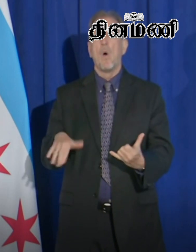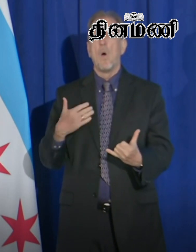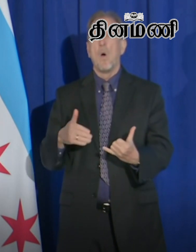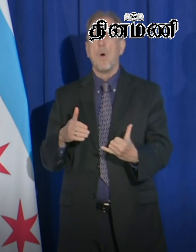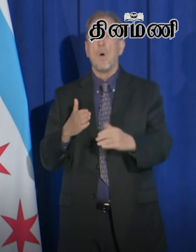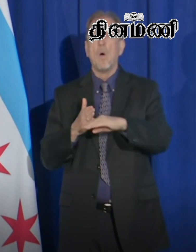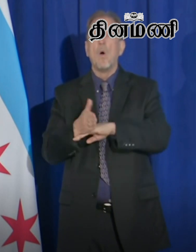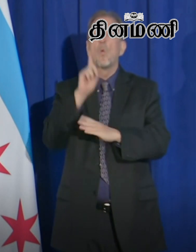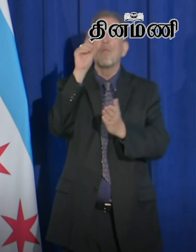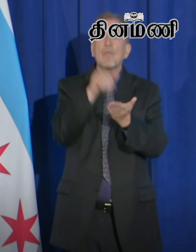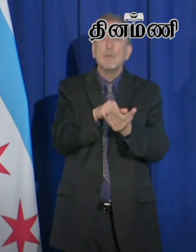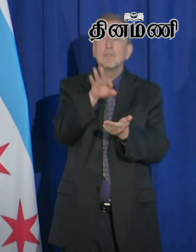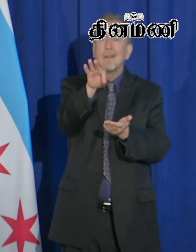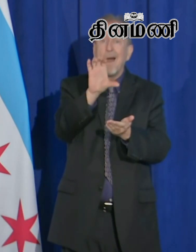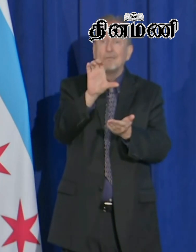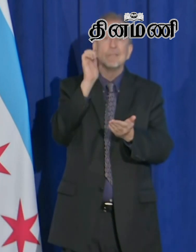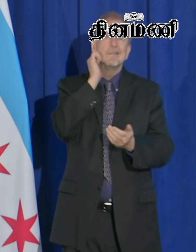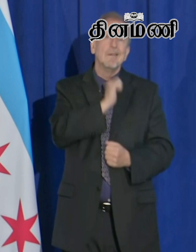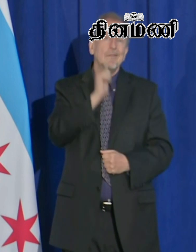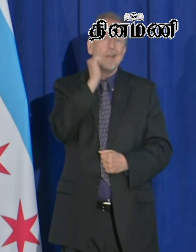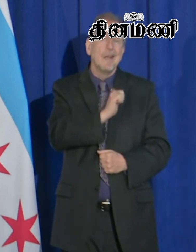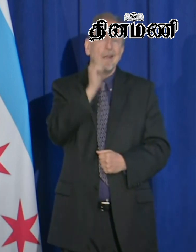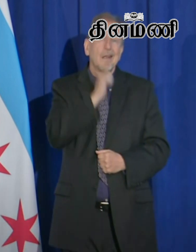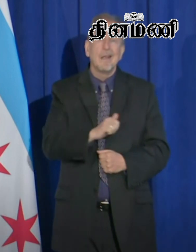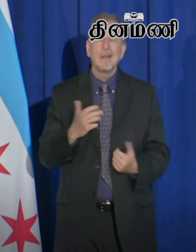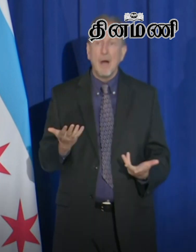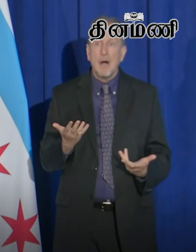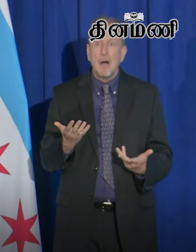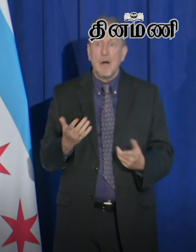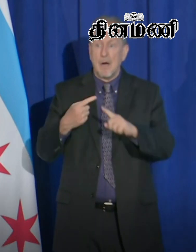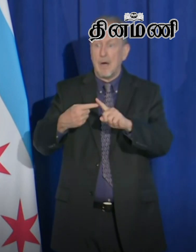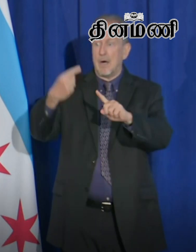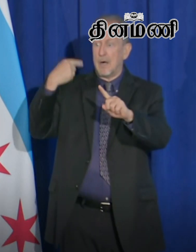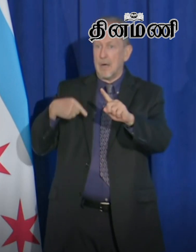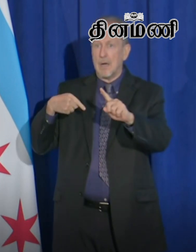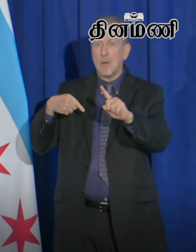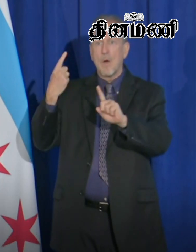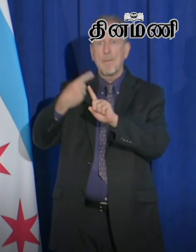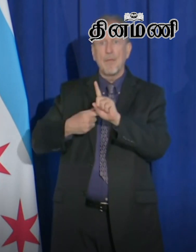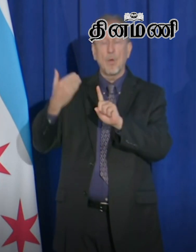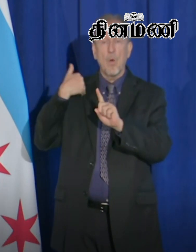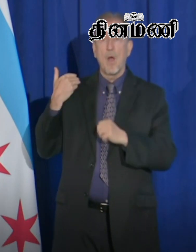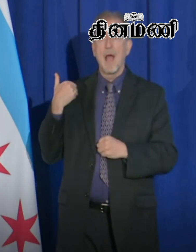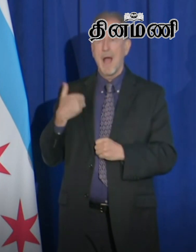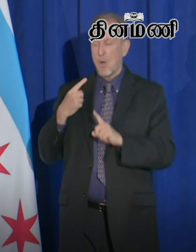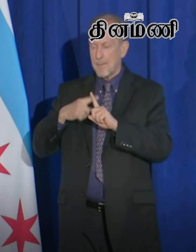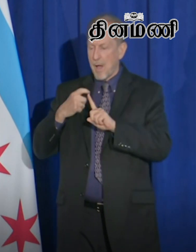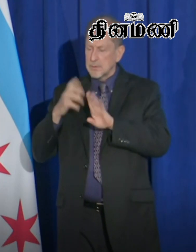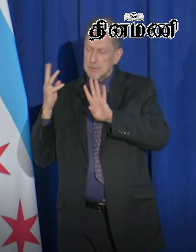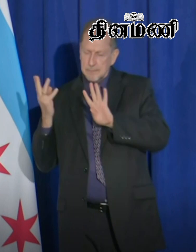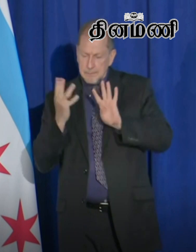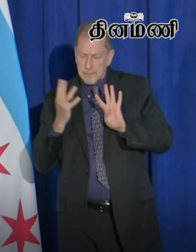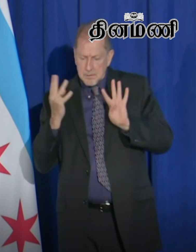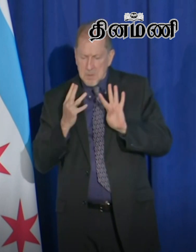நடைபெறும் நிகழ்ச்சிகளில் 10 பேருக்கு மேல் கூடுவதற்கு நகர மேயர் லோரி லைட்ஃபுட் தடை விதித்துள்ளார். வரும் திங்கட்கிழமை முதல் இந்த